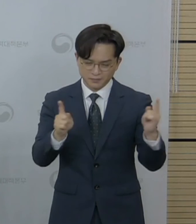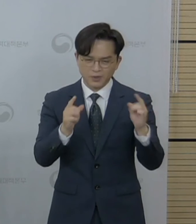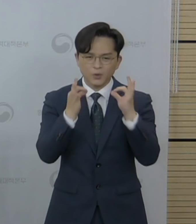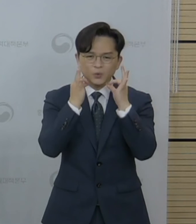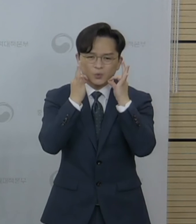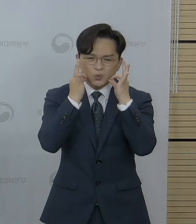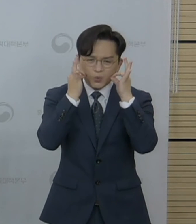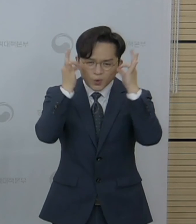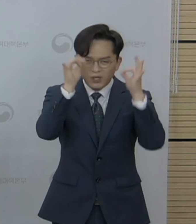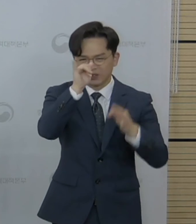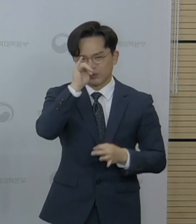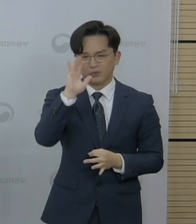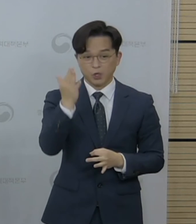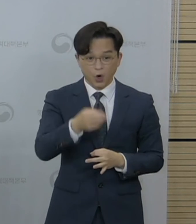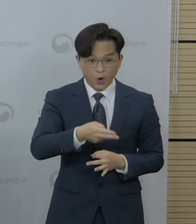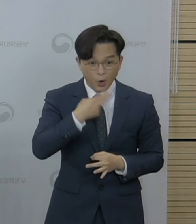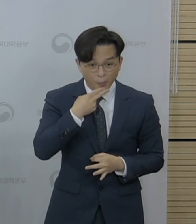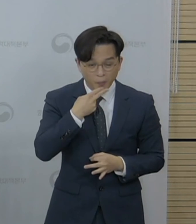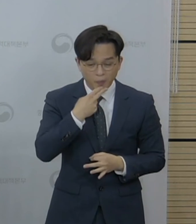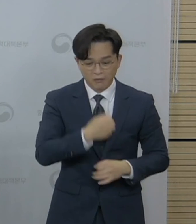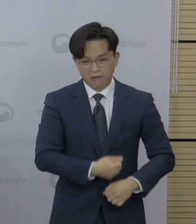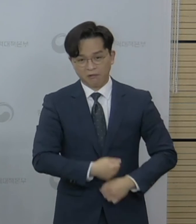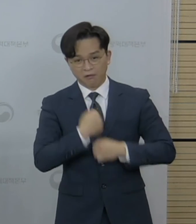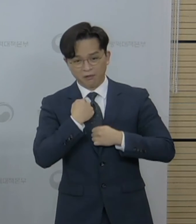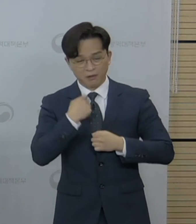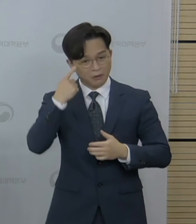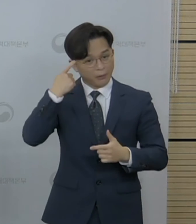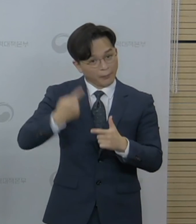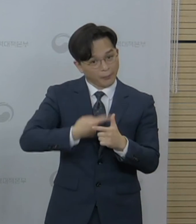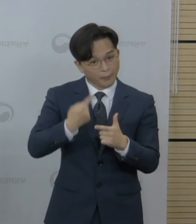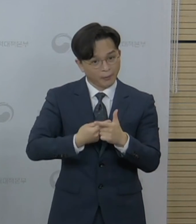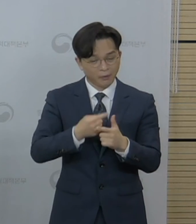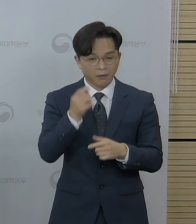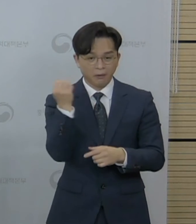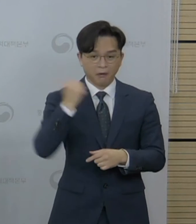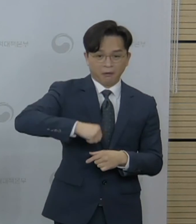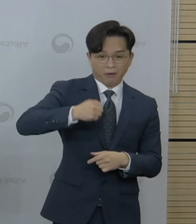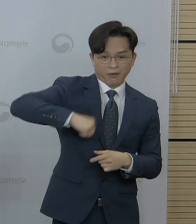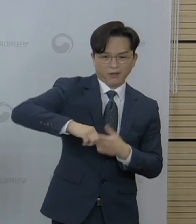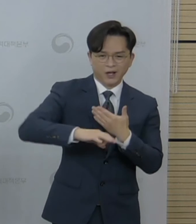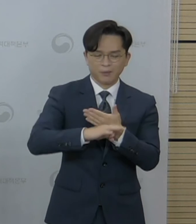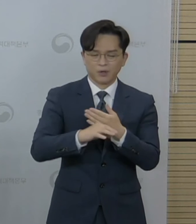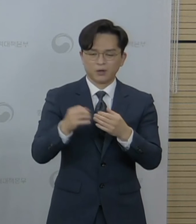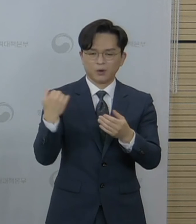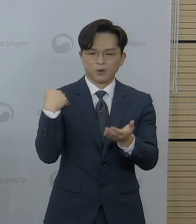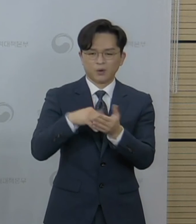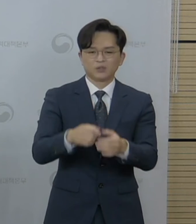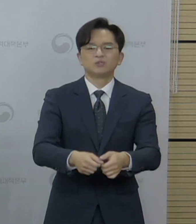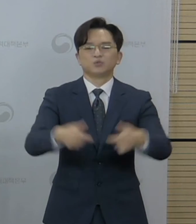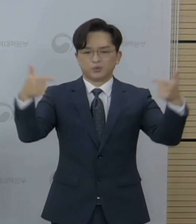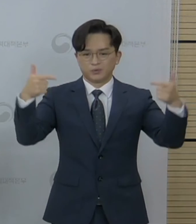행동과 선택에 따라 결과가 달라진다는 것이 감염병 유행의 한 속성입니다.